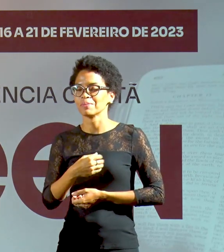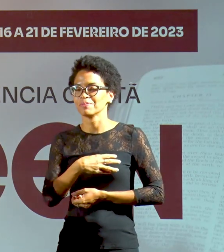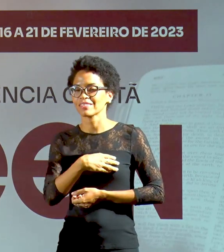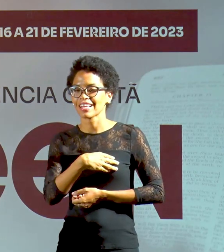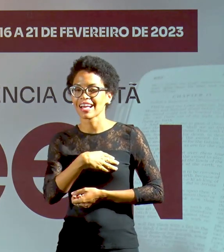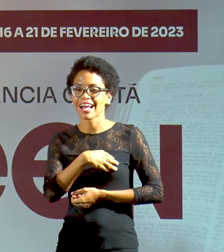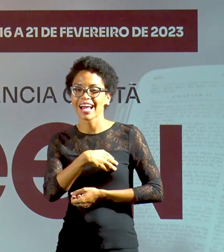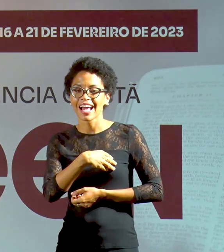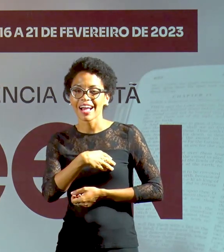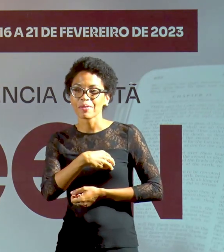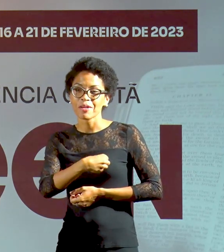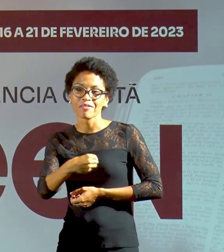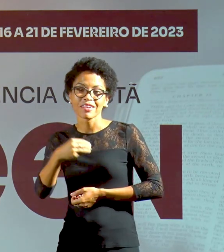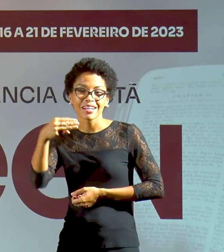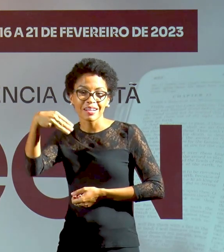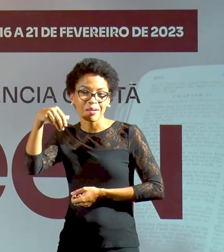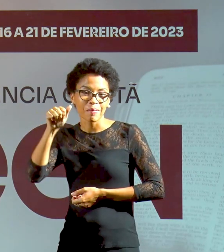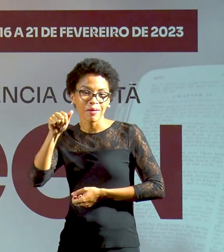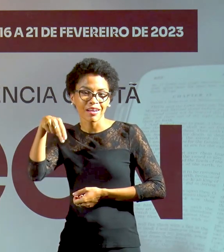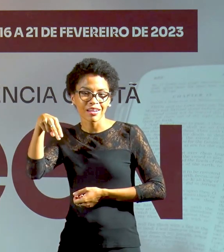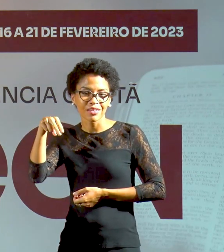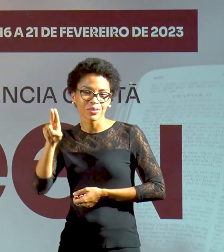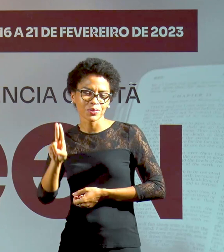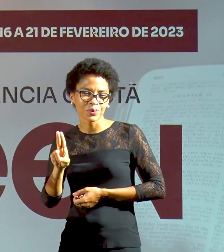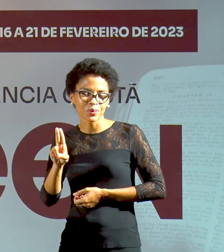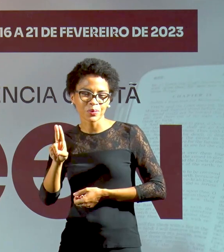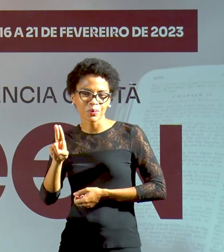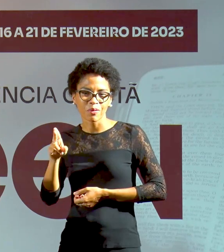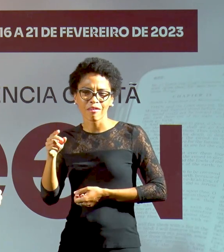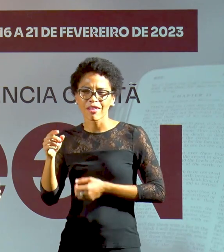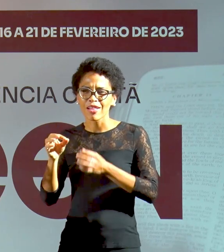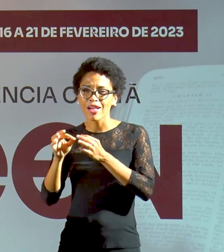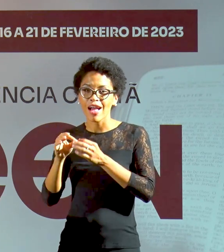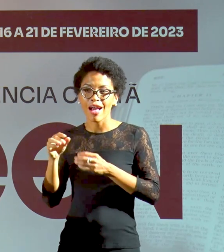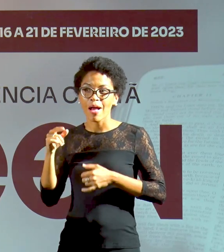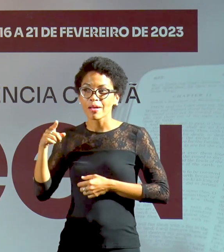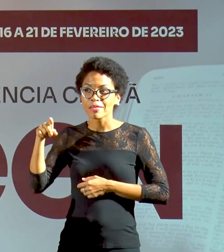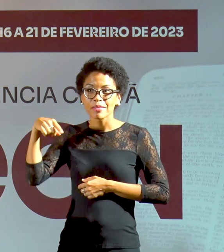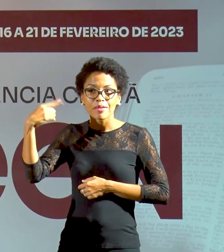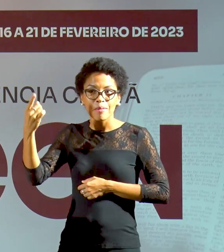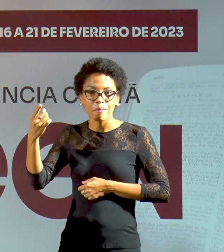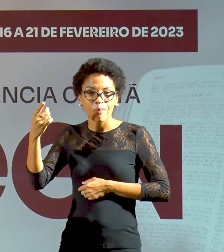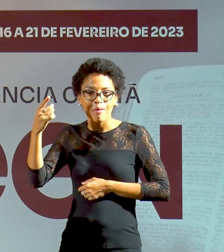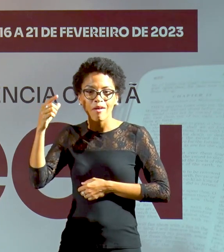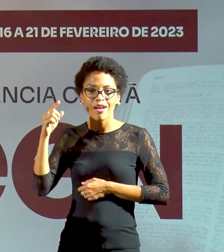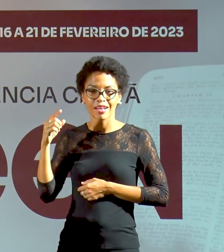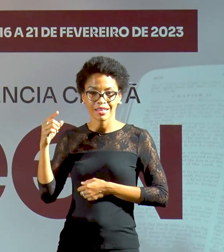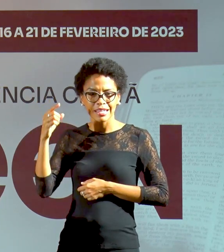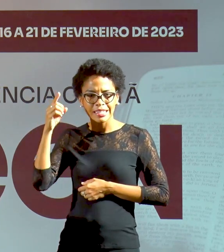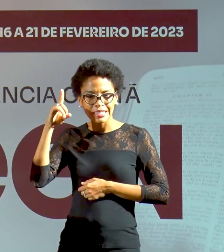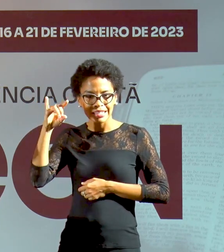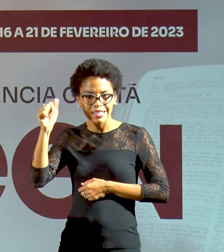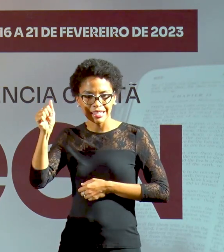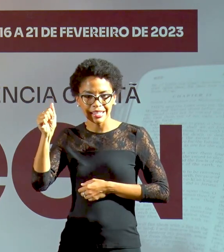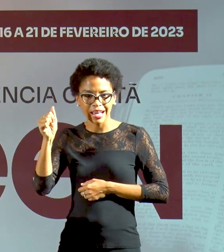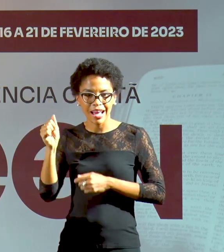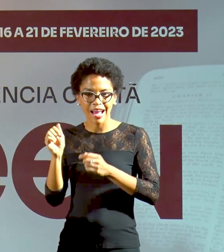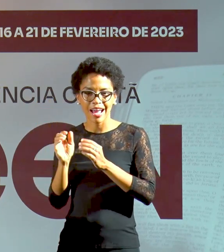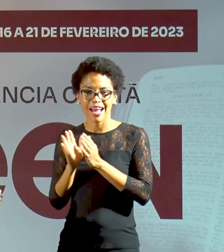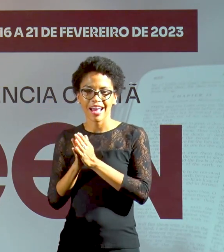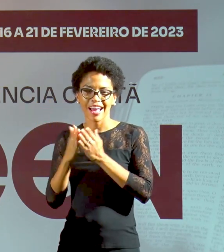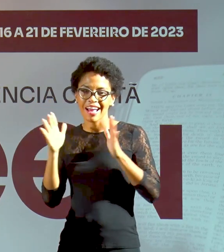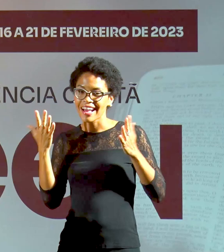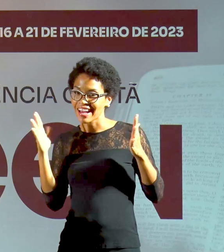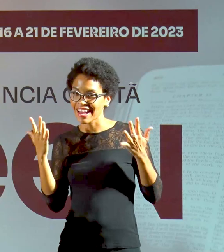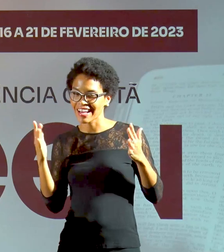eu vou estar aqui amanhã vocês vão cantar um parabéns eu vou gravar para ela pode ser vai ser a primeira vez que